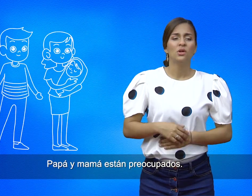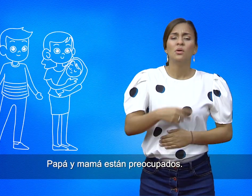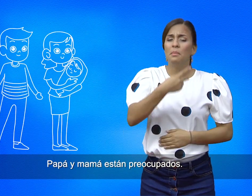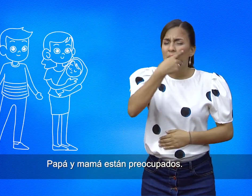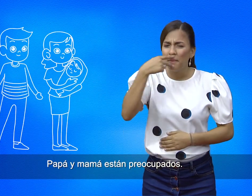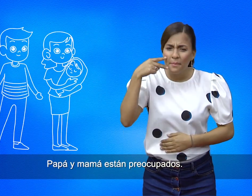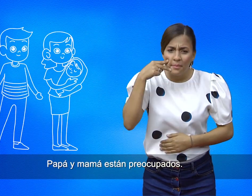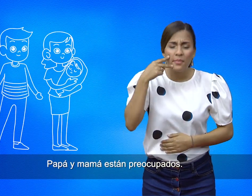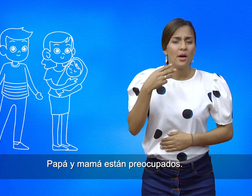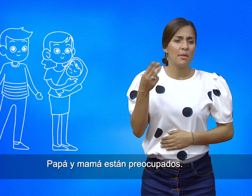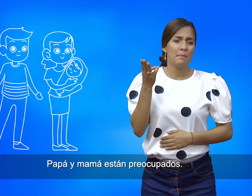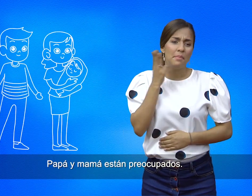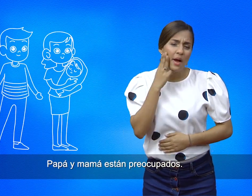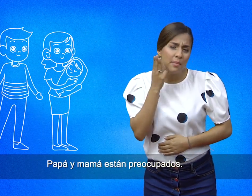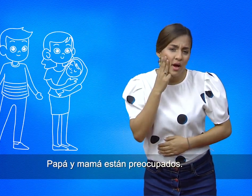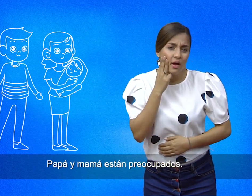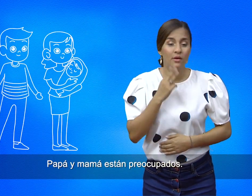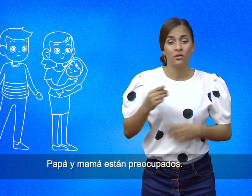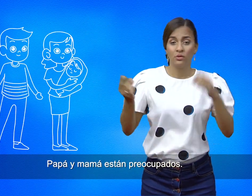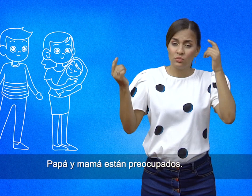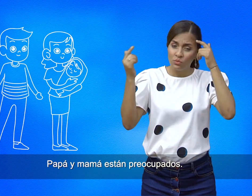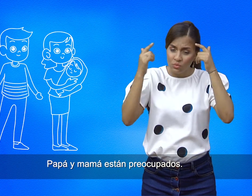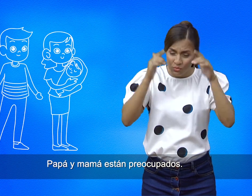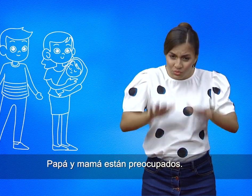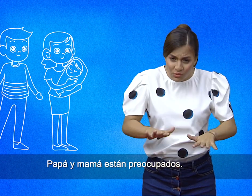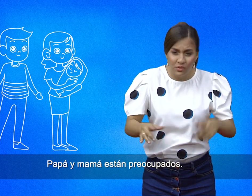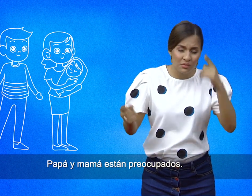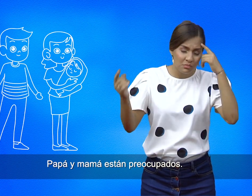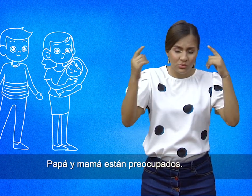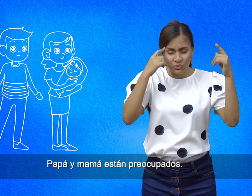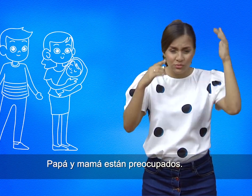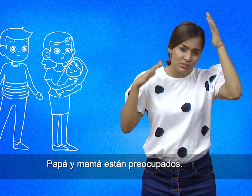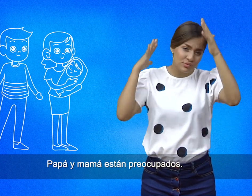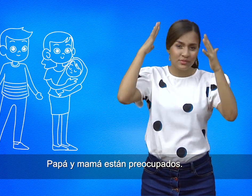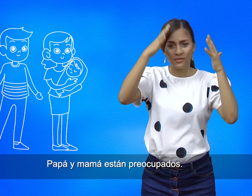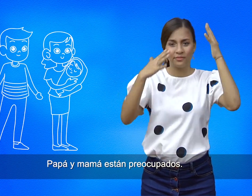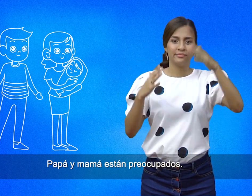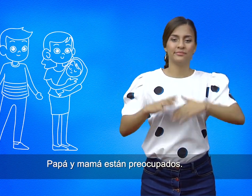Papá y mamá están preocupados.